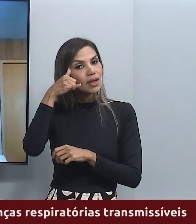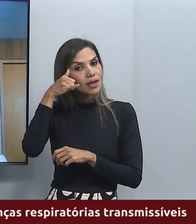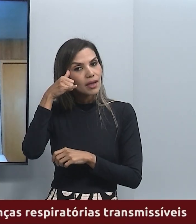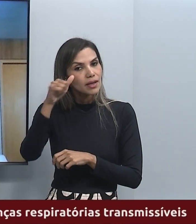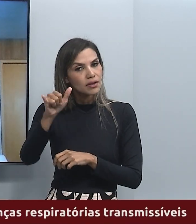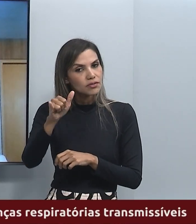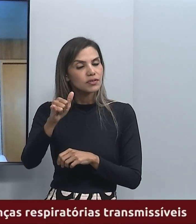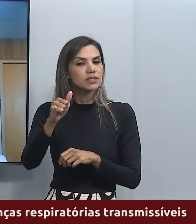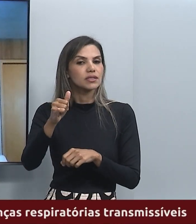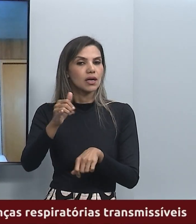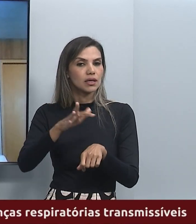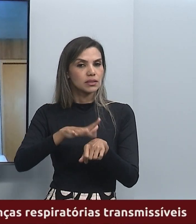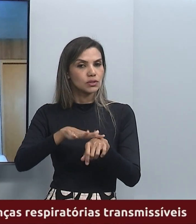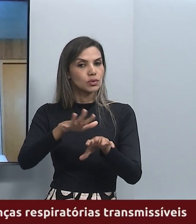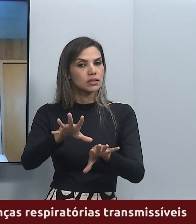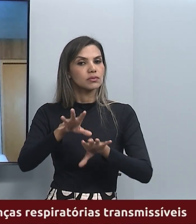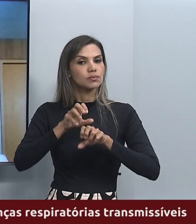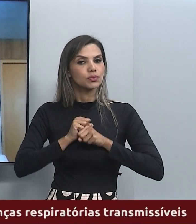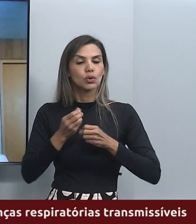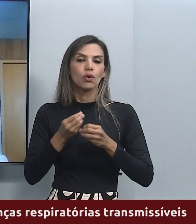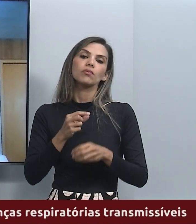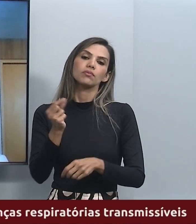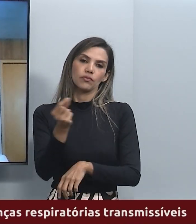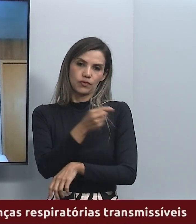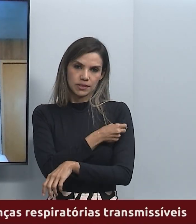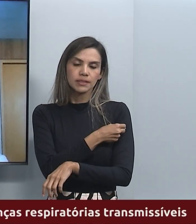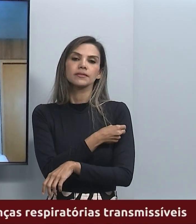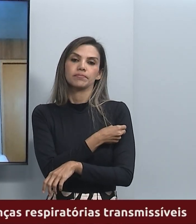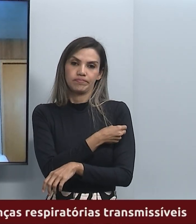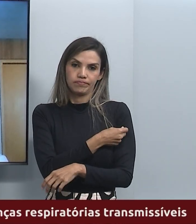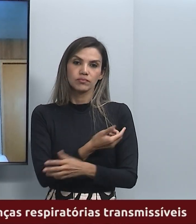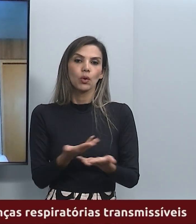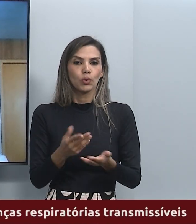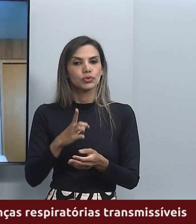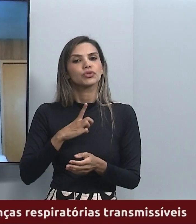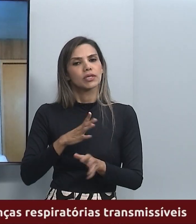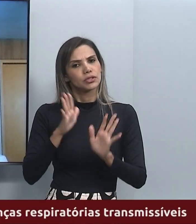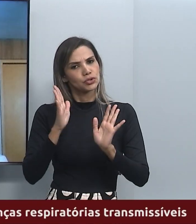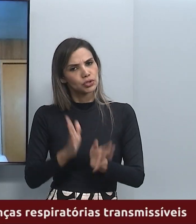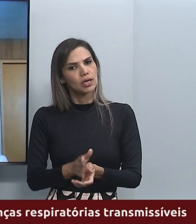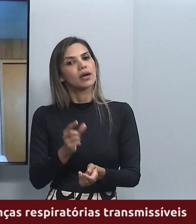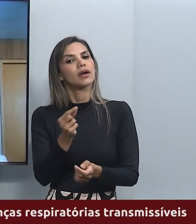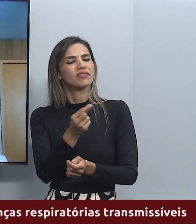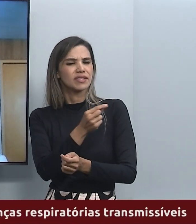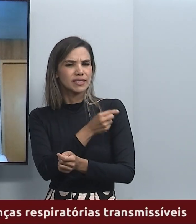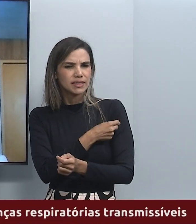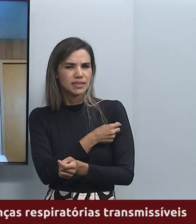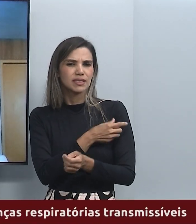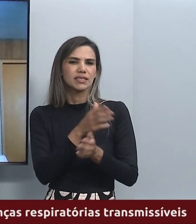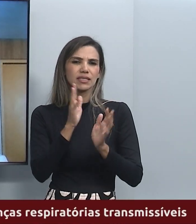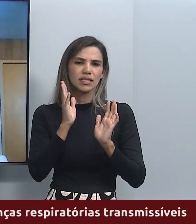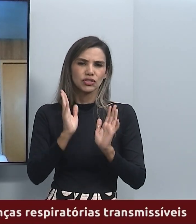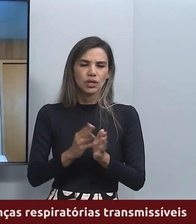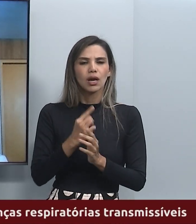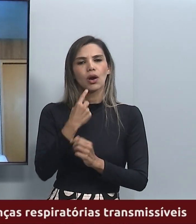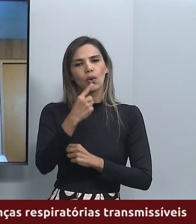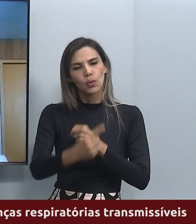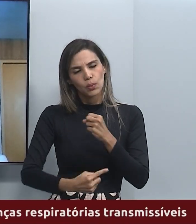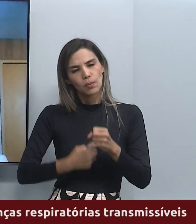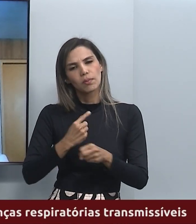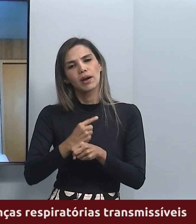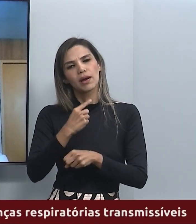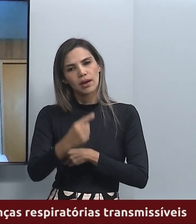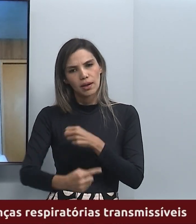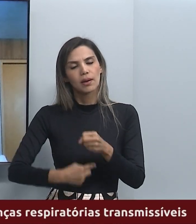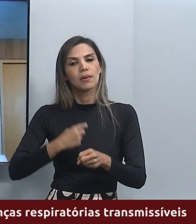evitar viroses respiratórias é a vacina. Hoje a gente tem a vacina já tradicional, feita uma vez ao ano, que combate o